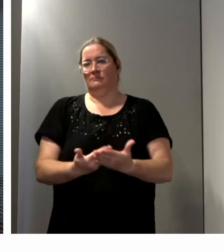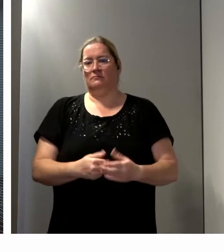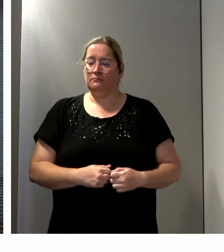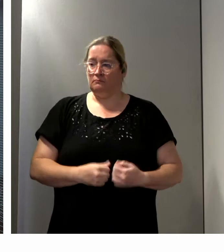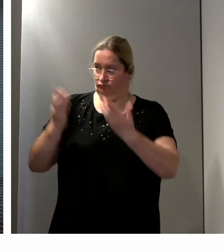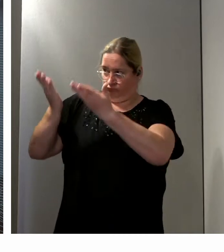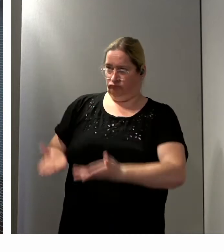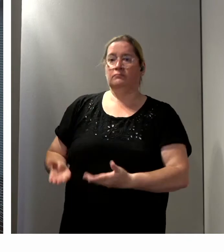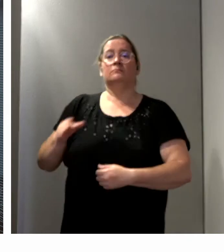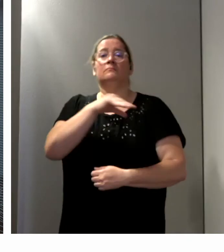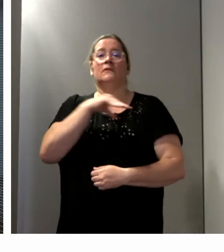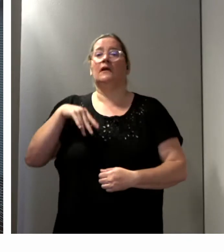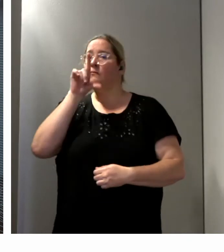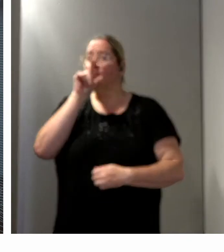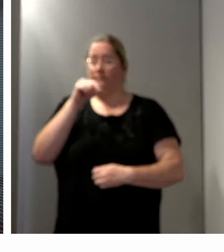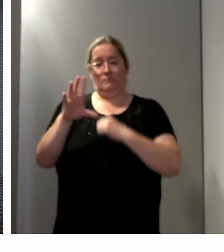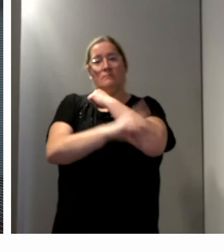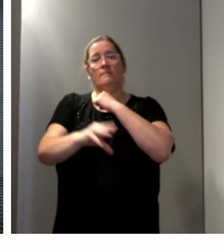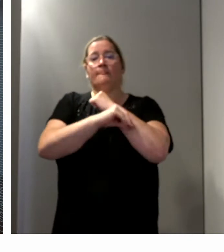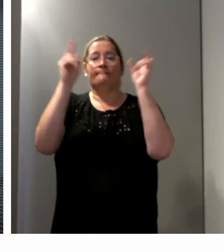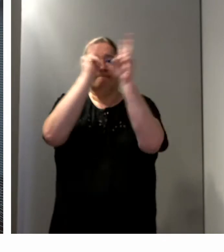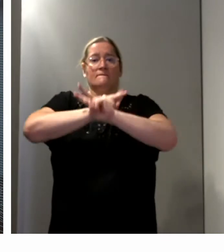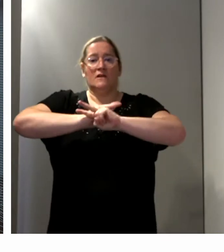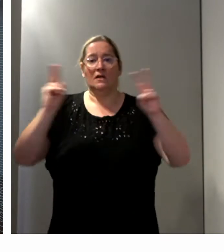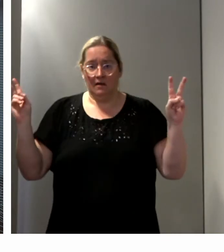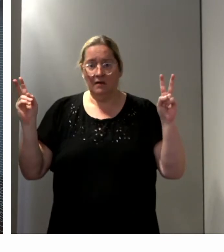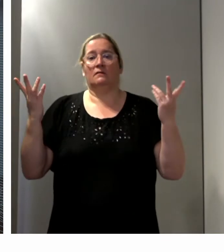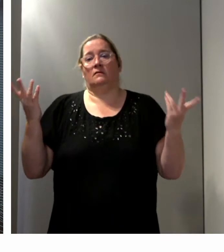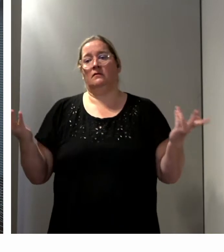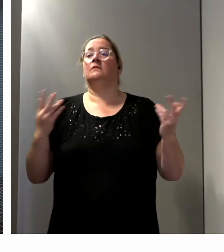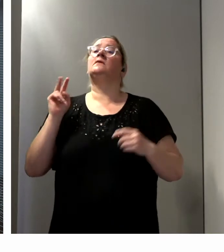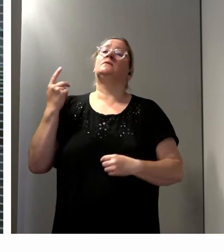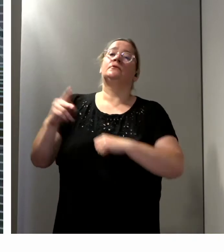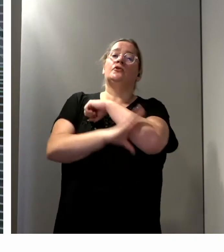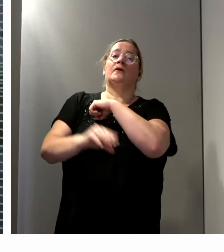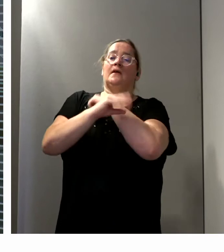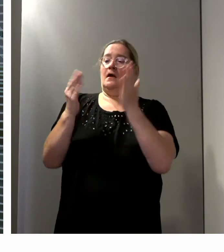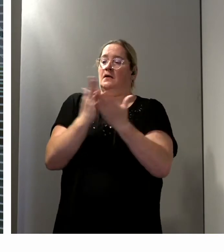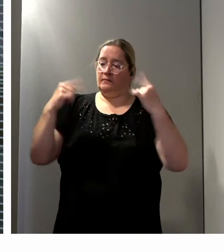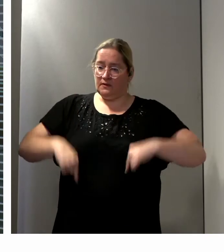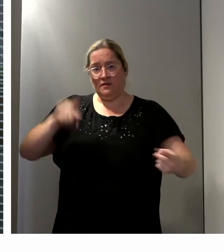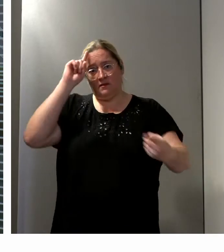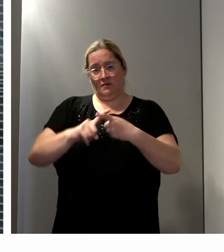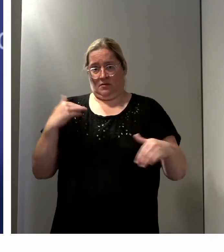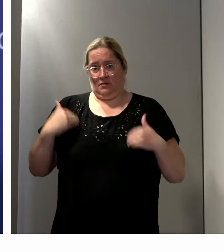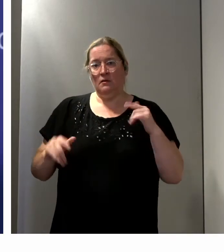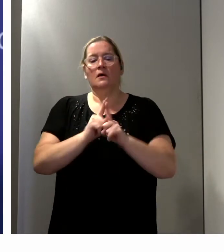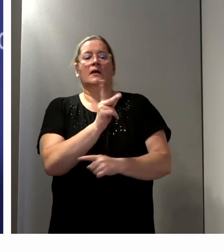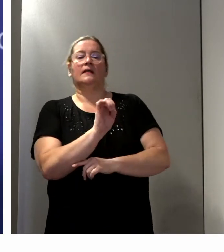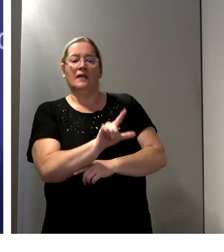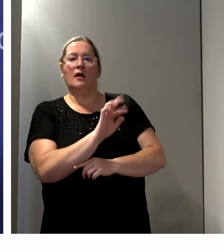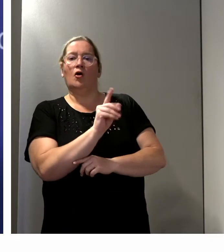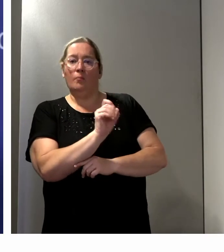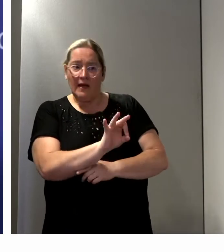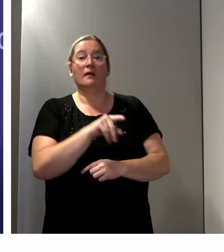mes côtés, Céline Poulet, la secrétaire générale du secrétariat interministériel au handicap. Catel Robert,